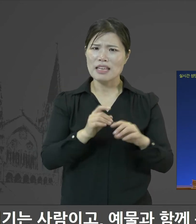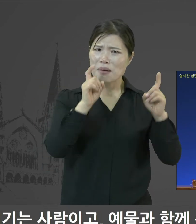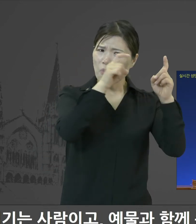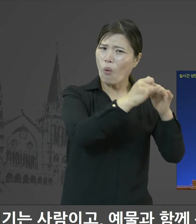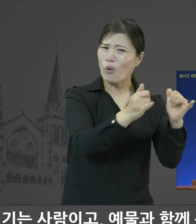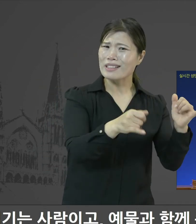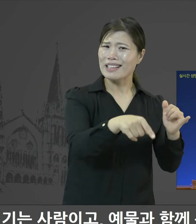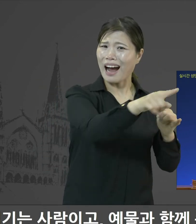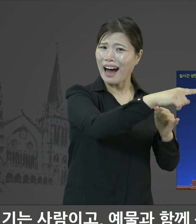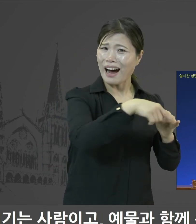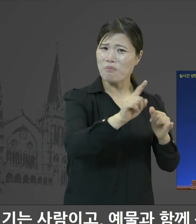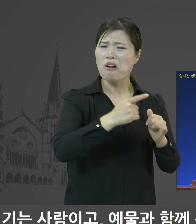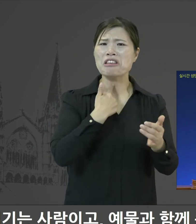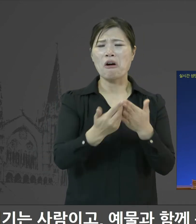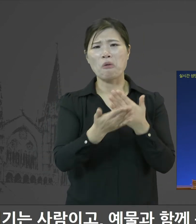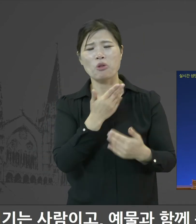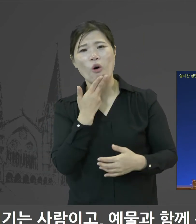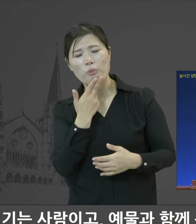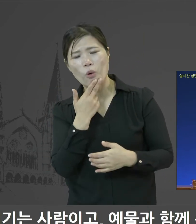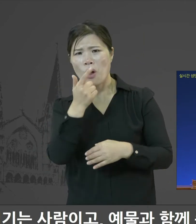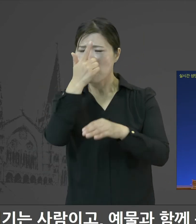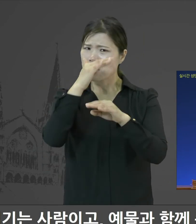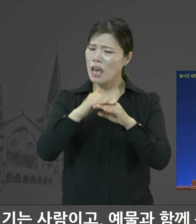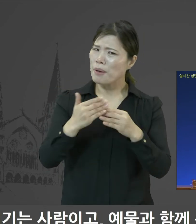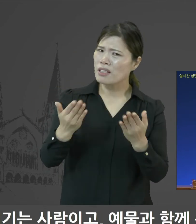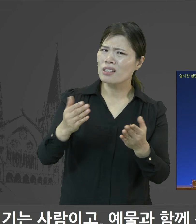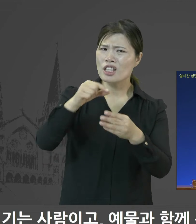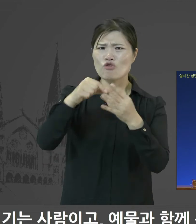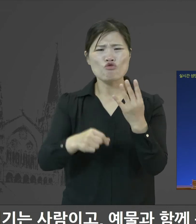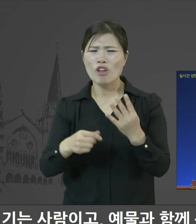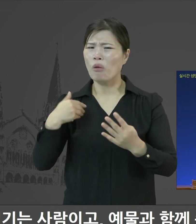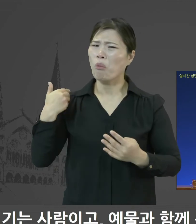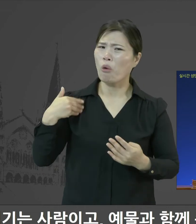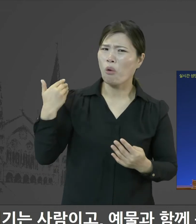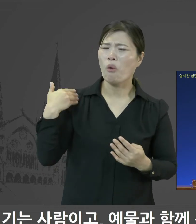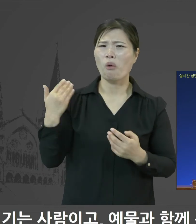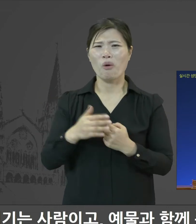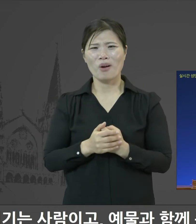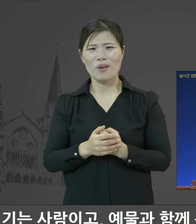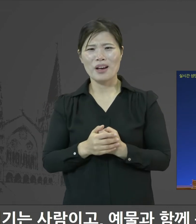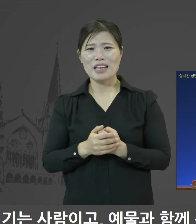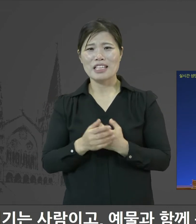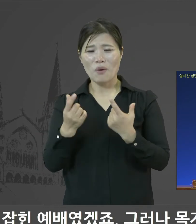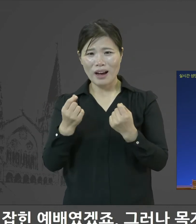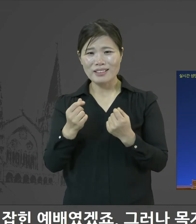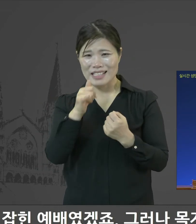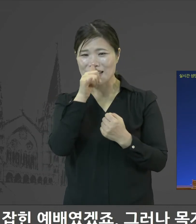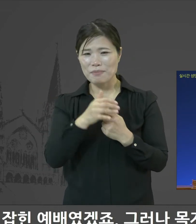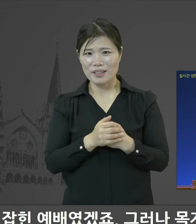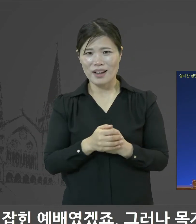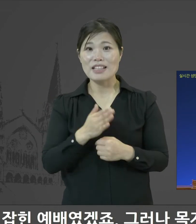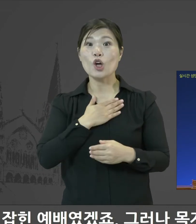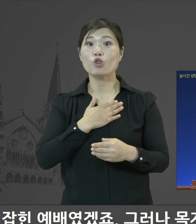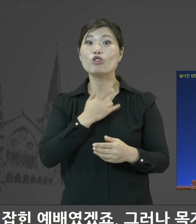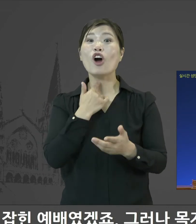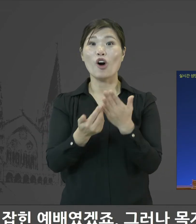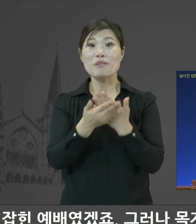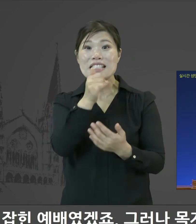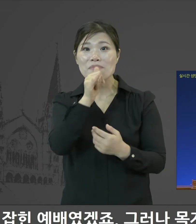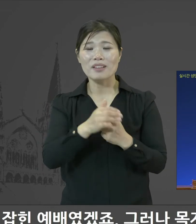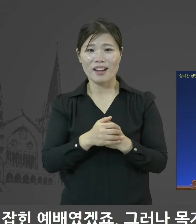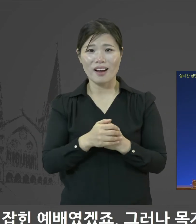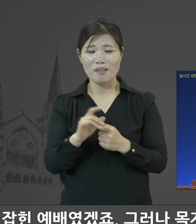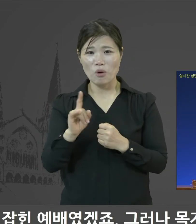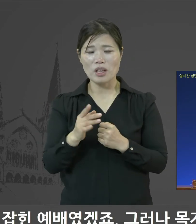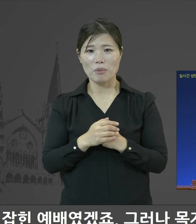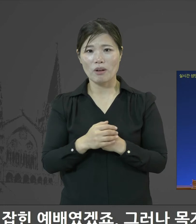없고 아마 어떻게 예배드리는 격식도 몰랐을 것 같습니다. 여러분, 그런 경험 없으십니까? 저는 있었습니다. 갑자기